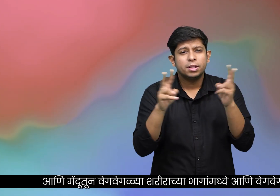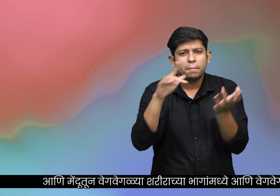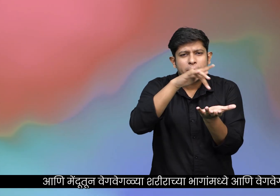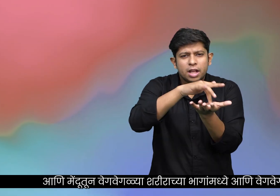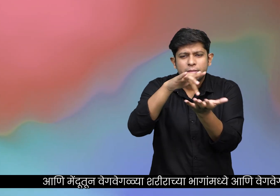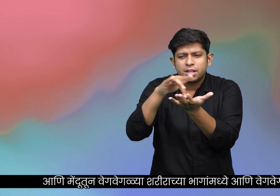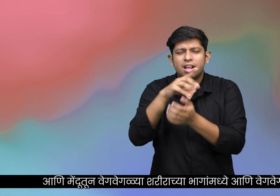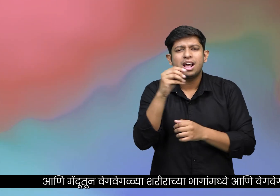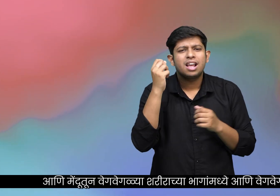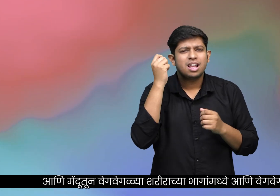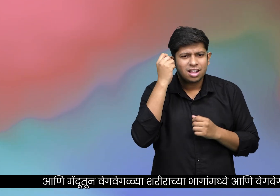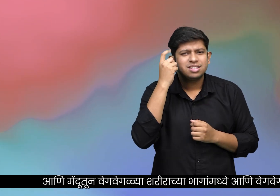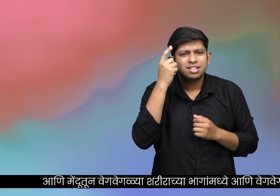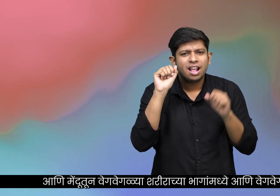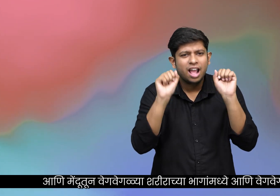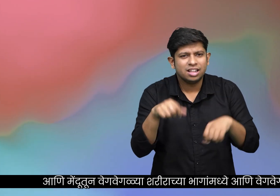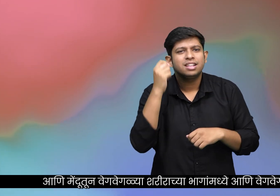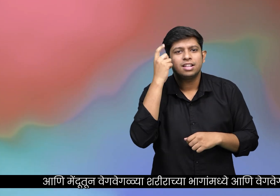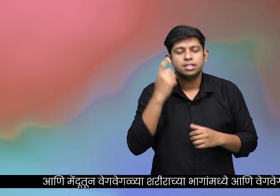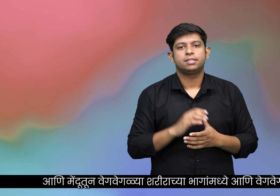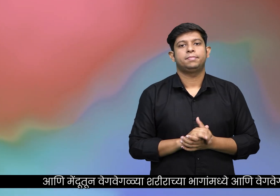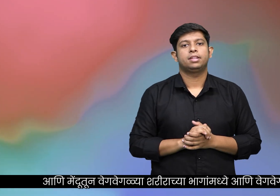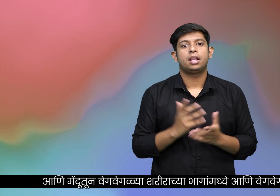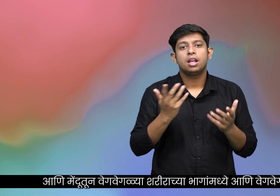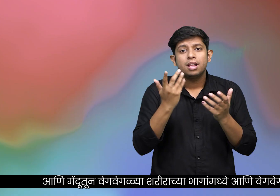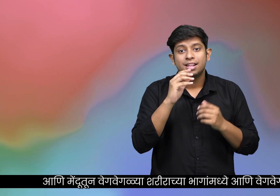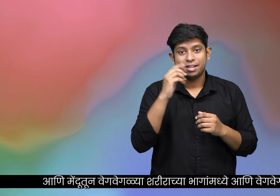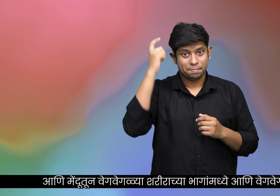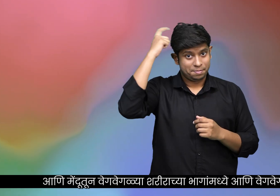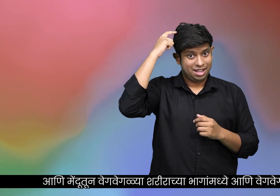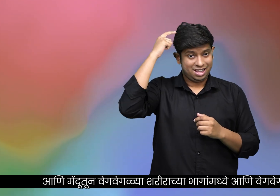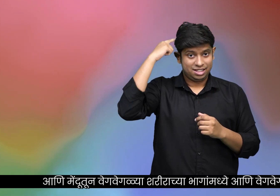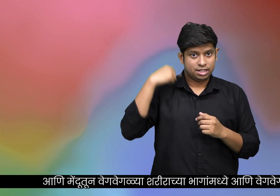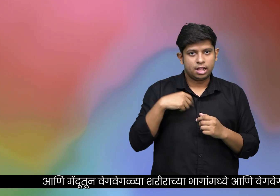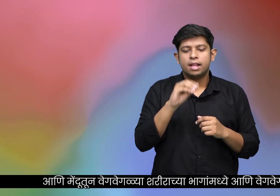आणि मधून मेंदूतून वेगवेगळ्या शरीराच्या भागांमध्ये आणि वेगवेगळ्या